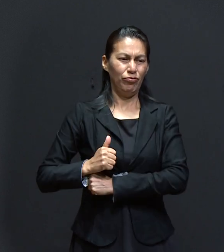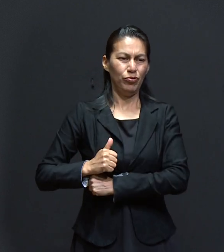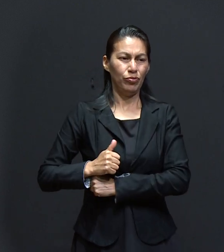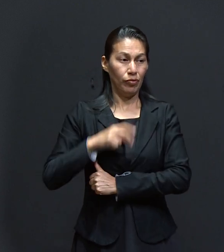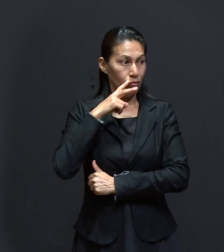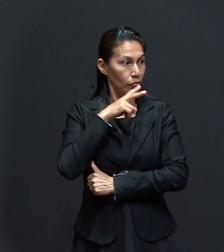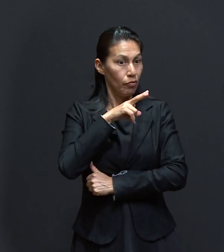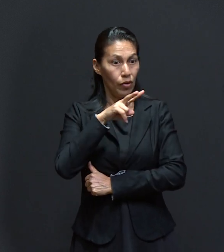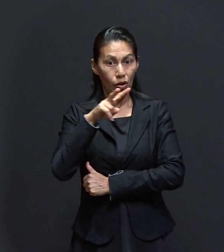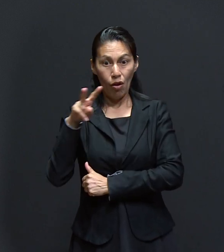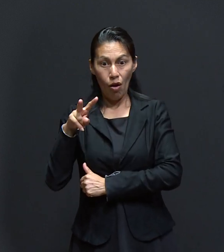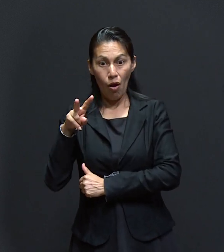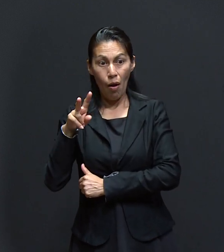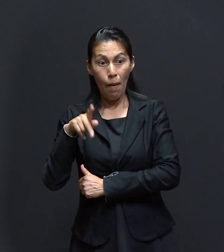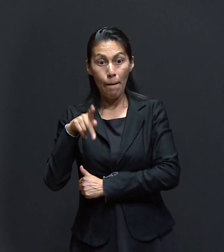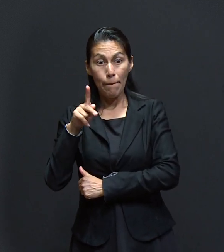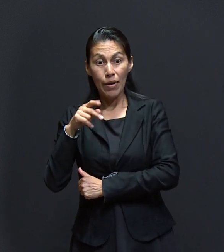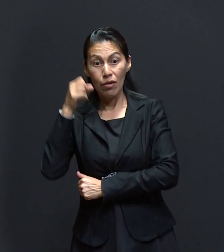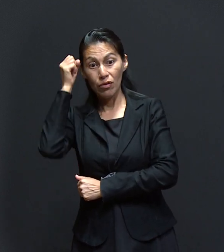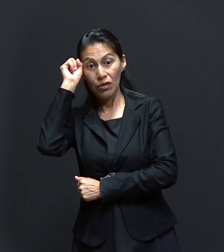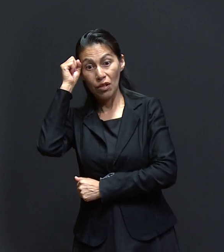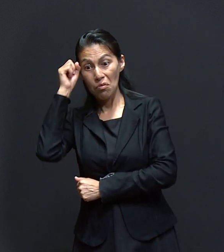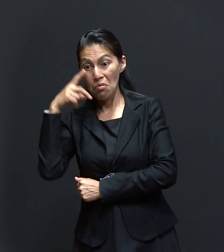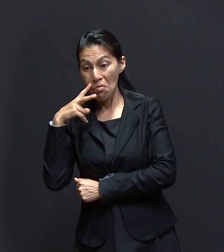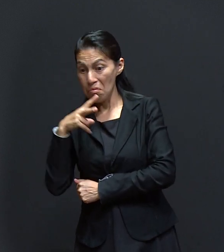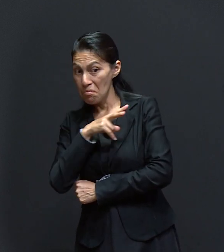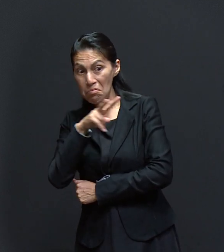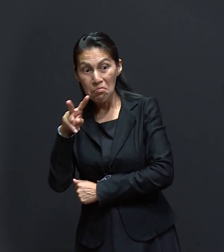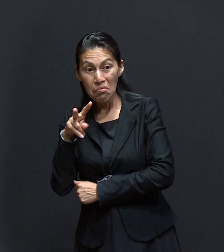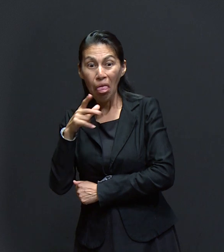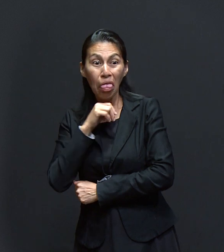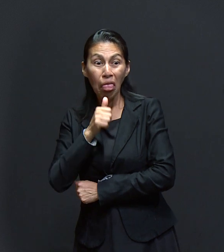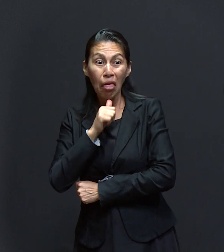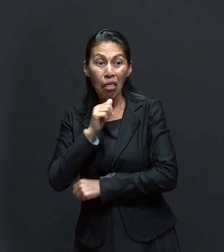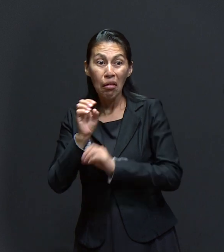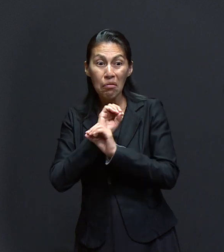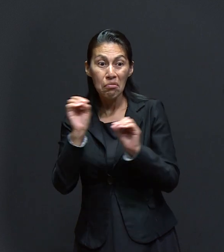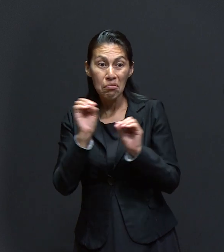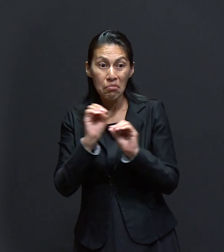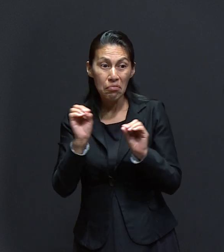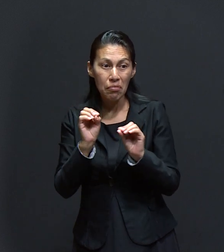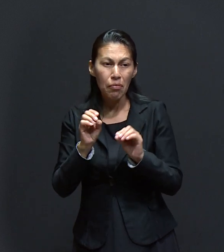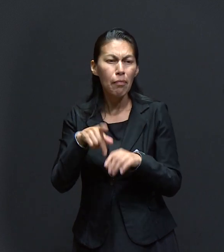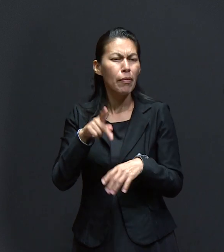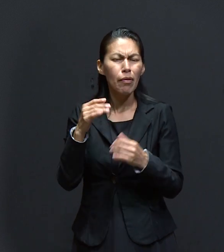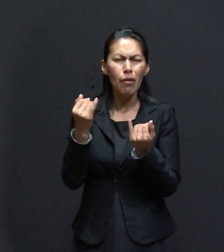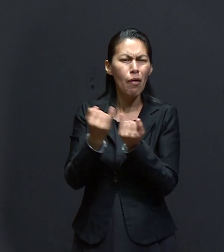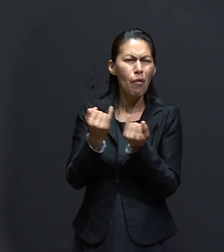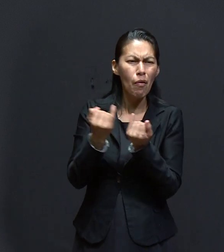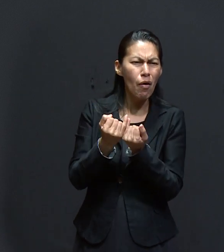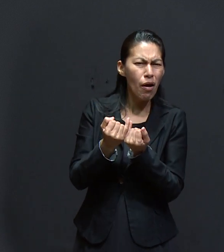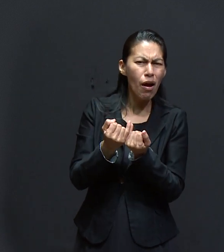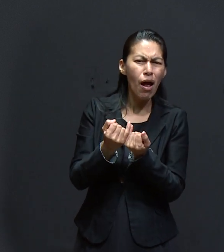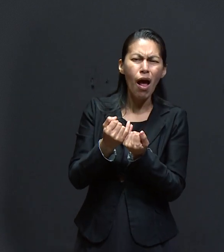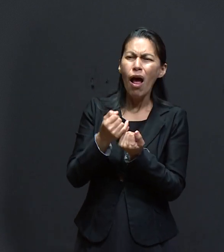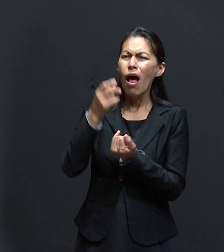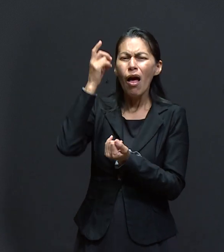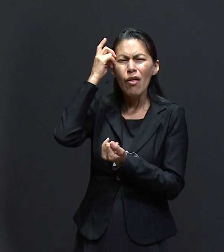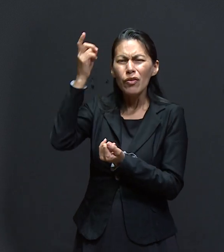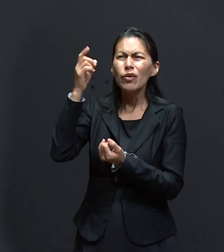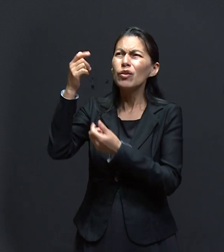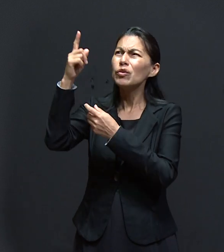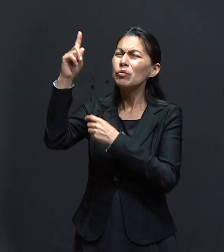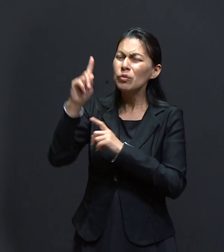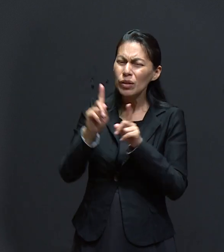sido el mismo pasa con oración porque me cuentan experiencias ahí en ucrania dice cuando disparan y bala no llega cuando